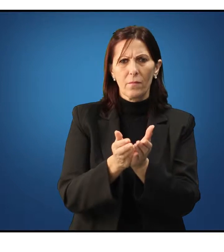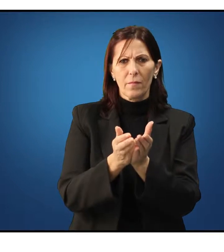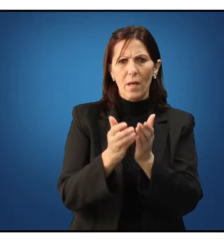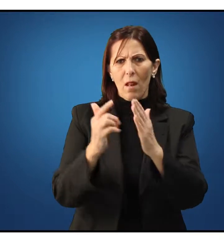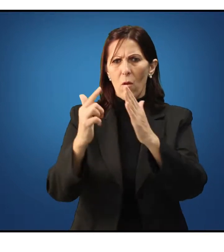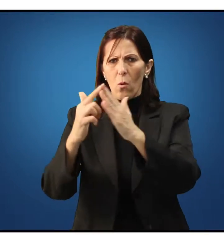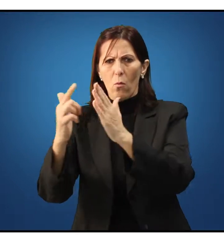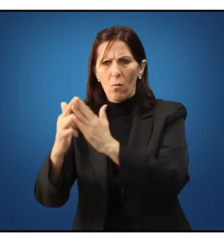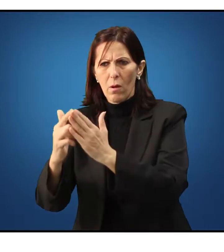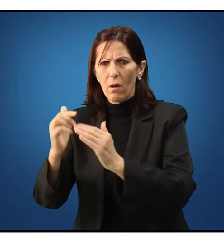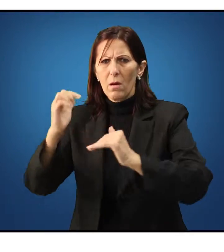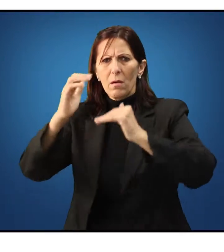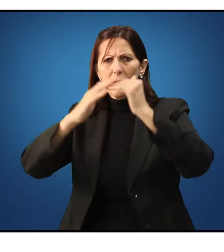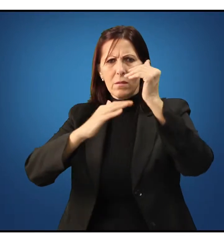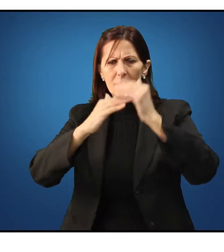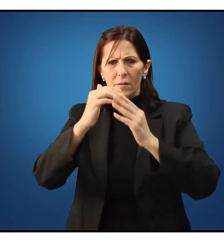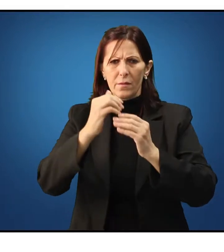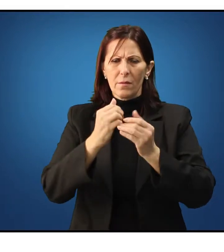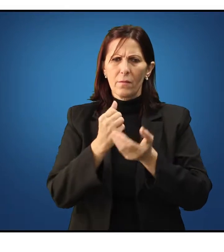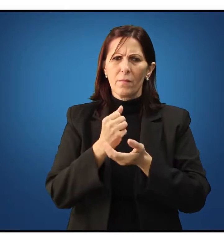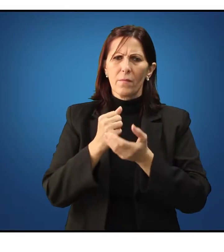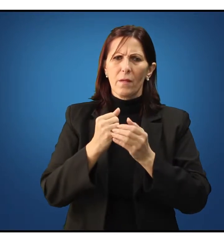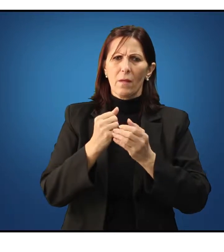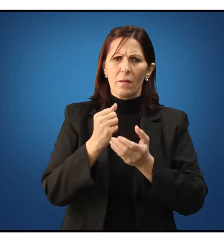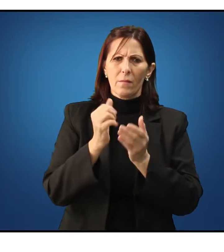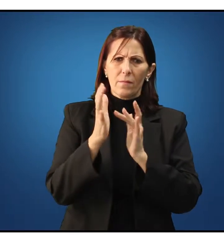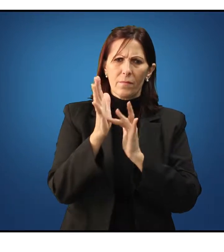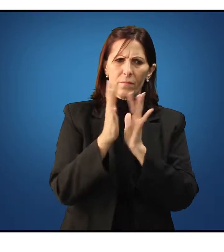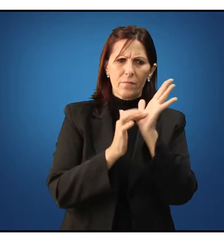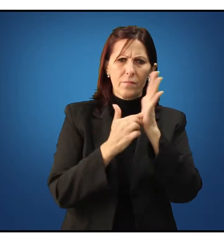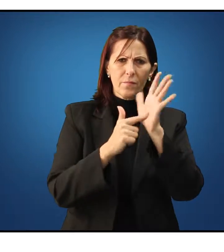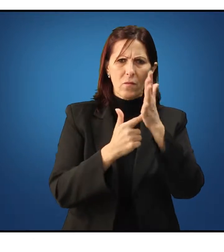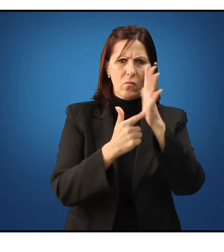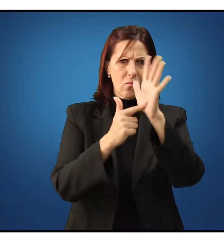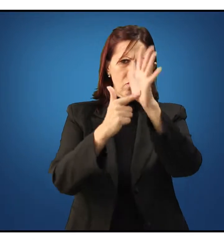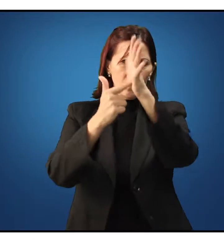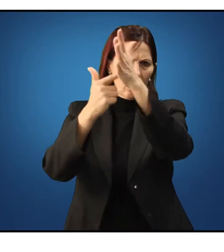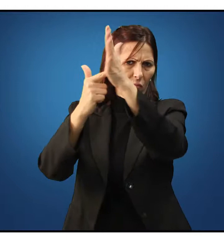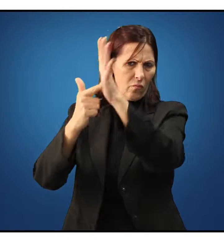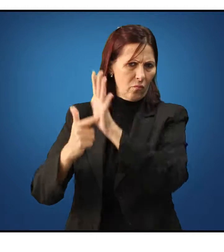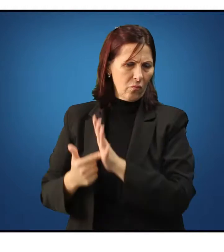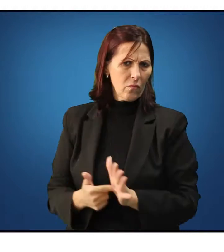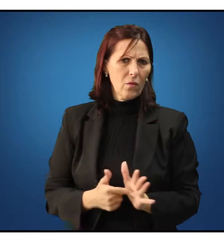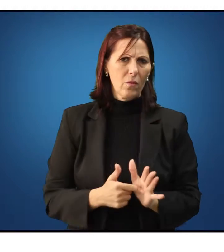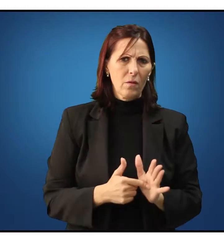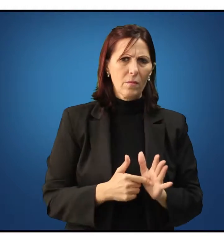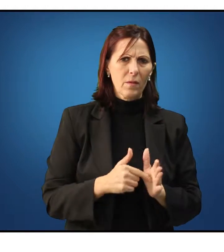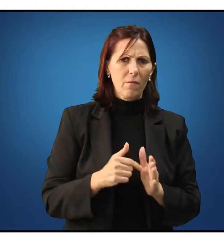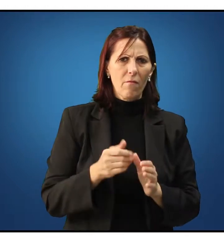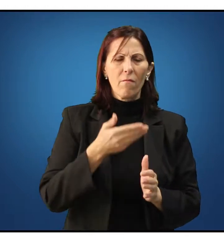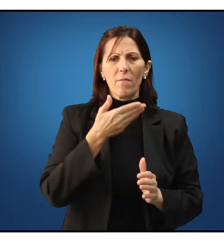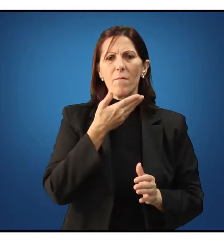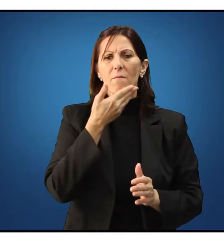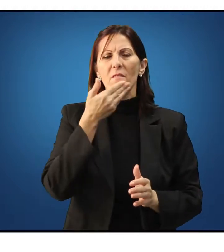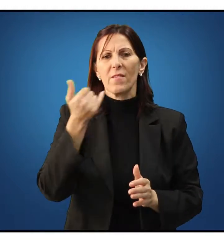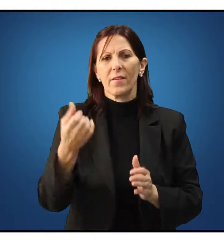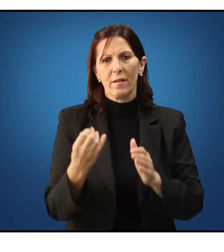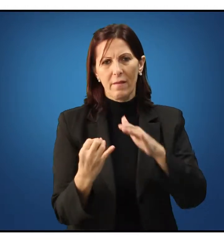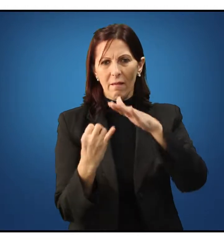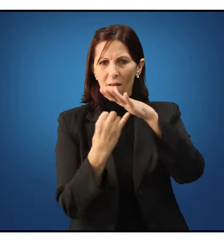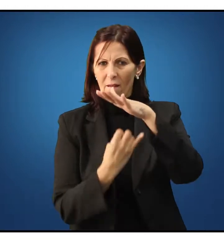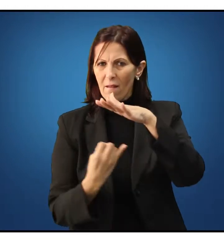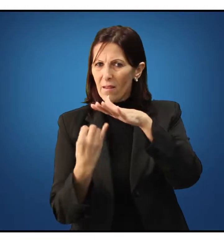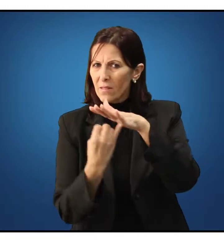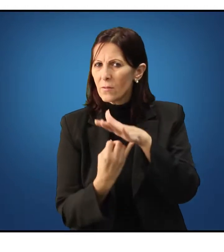máquina a vapor para facilitar a produção na indústria, ou seja, tudo aquilo que nós conhecemos e que resulta